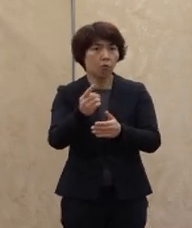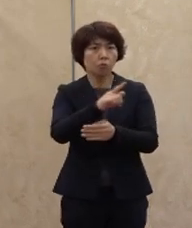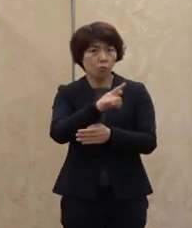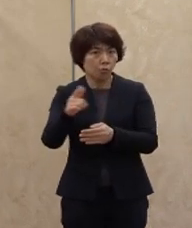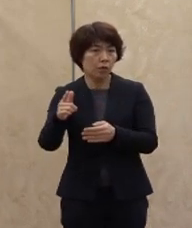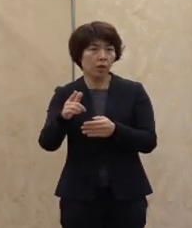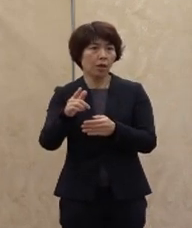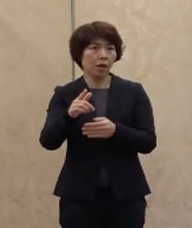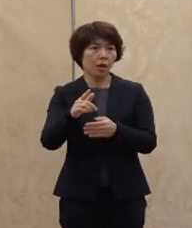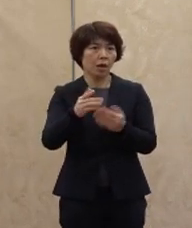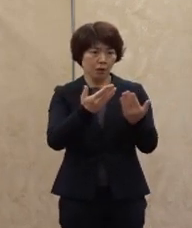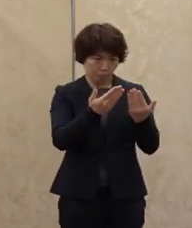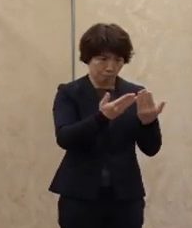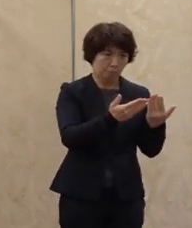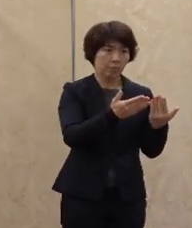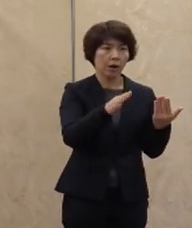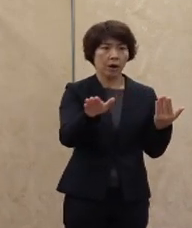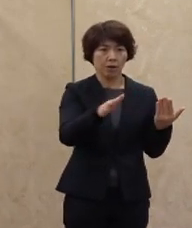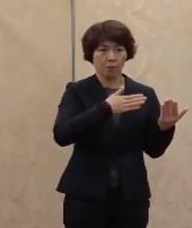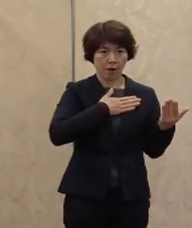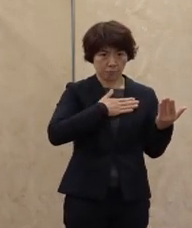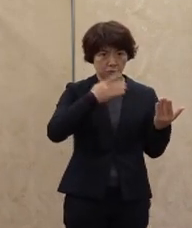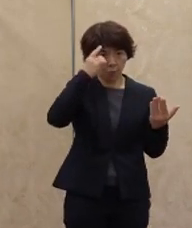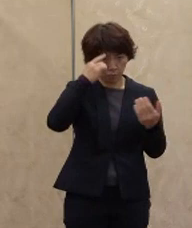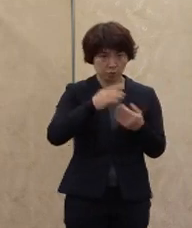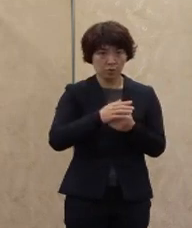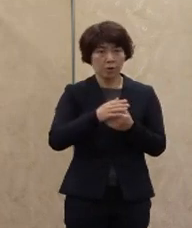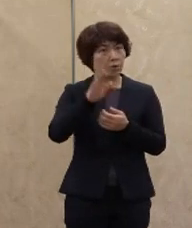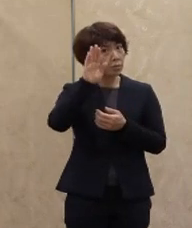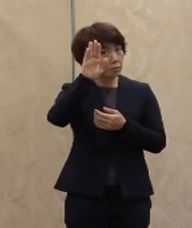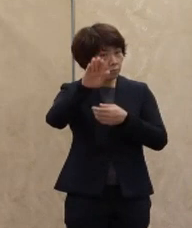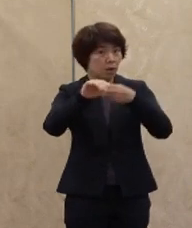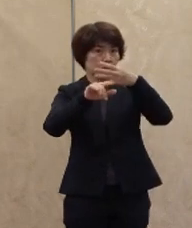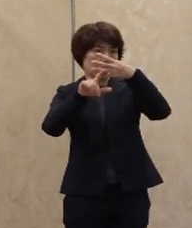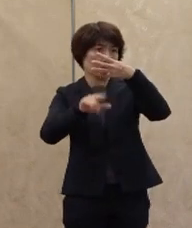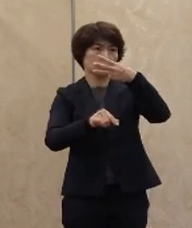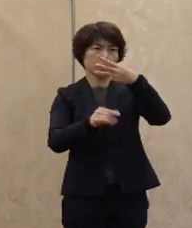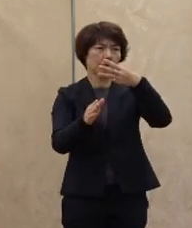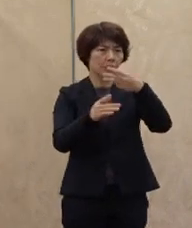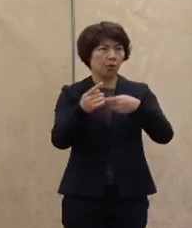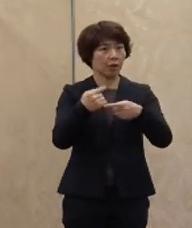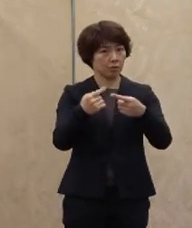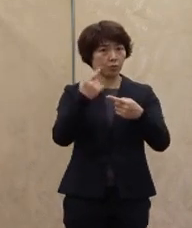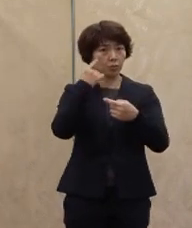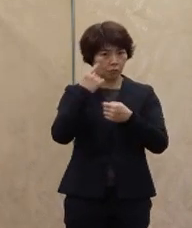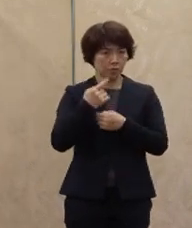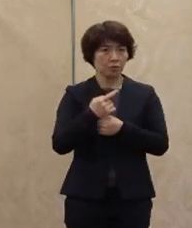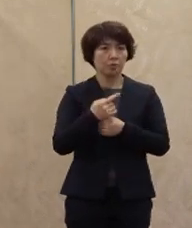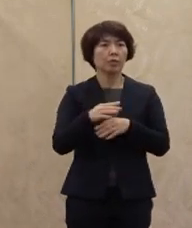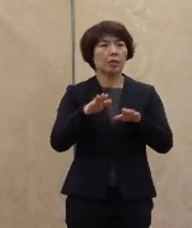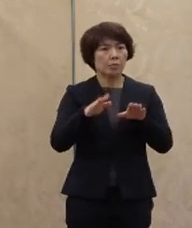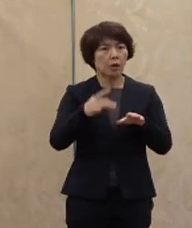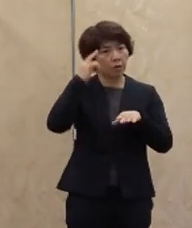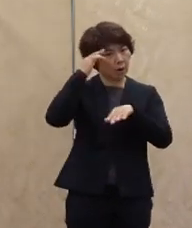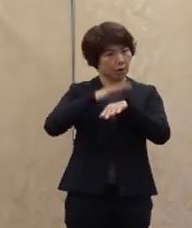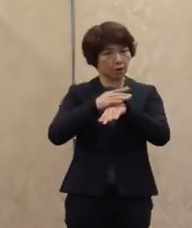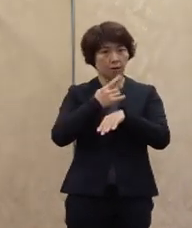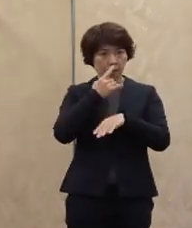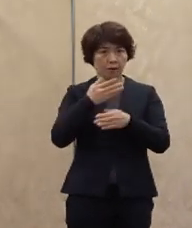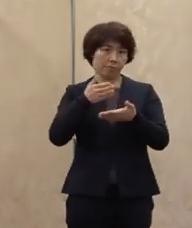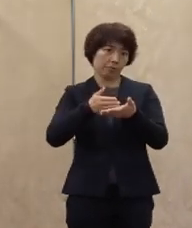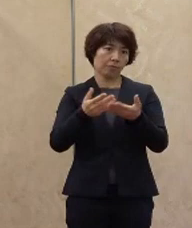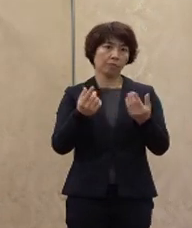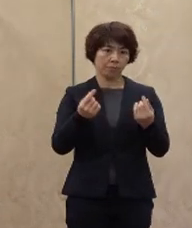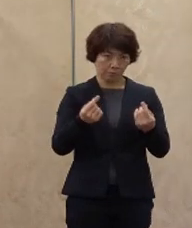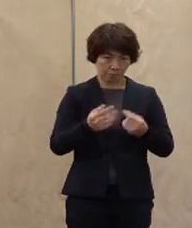然ある程度明らかになると思うので、それは3月ぐらいの話になると思いますけど、僕は今そういうふうに思ってます。